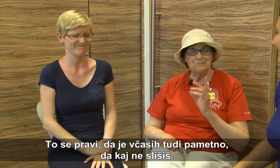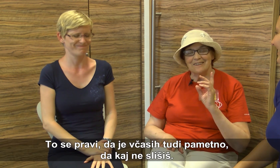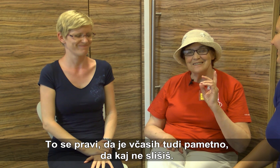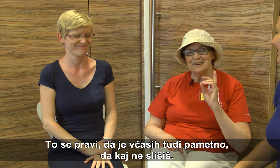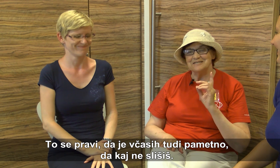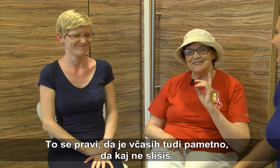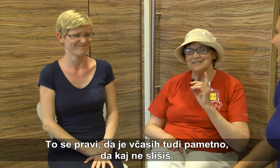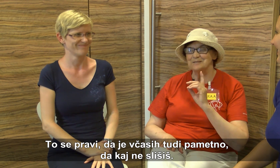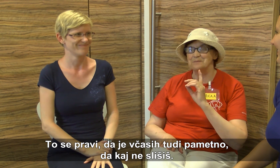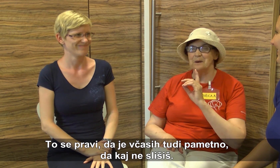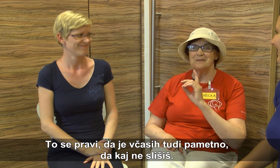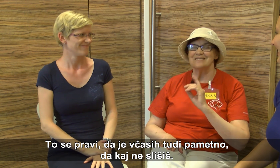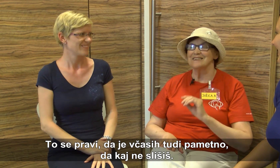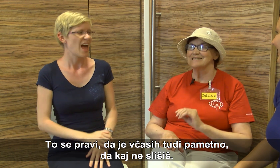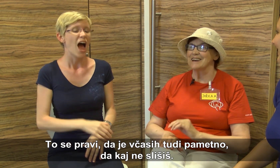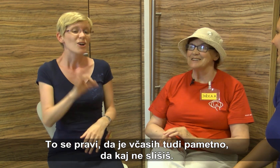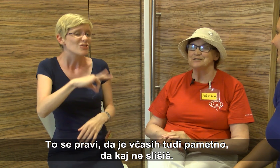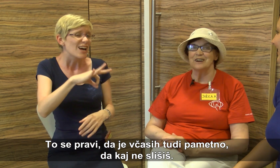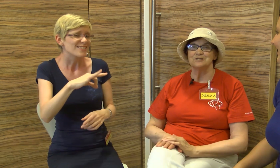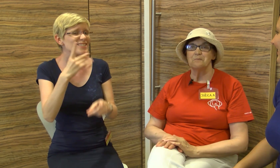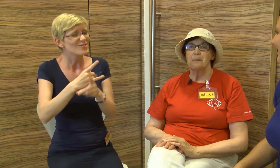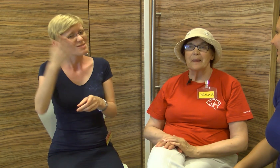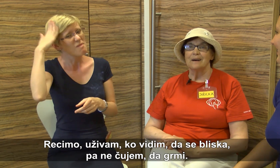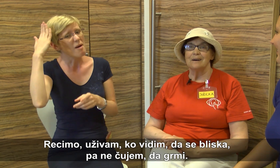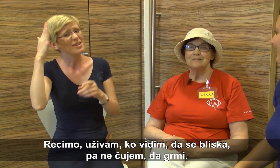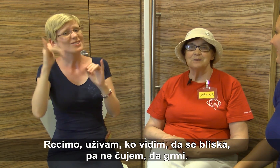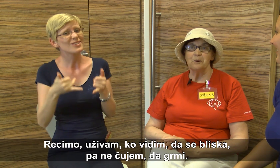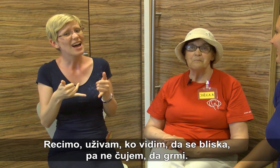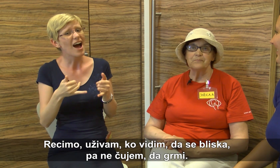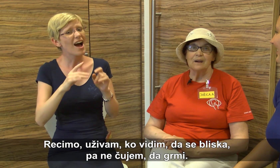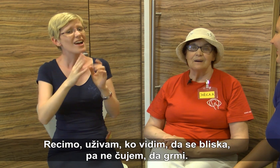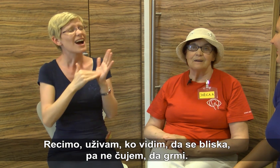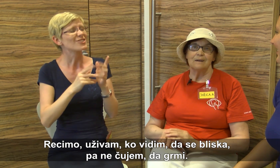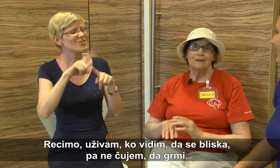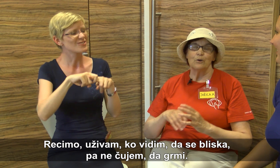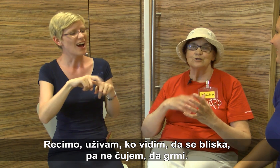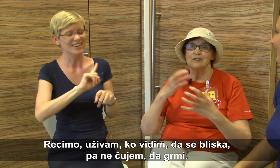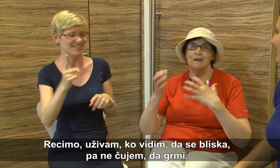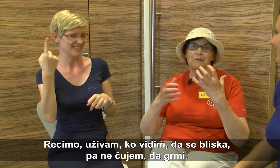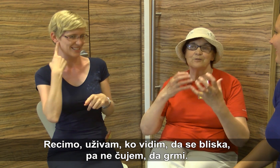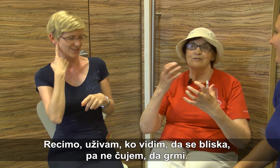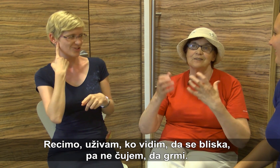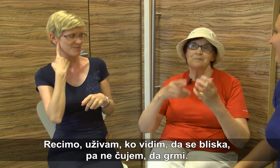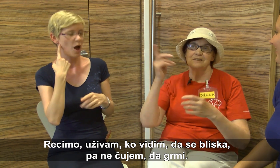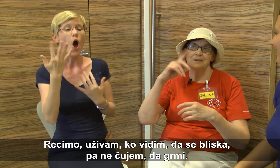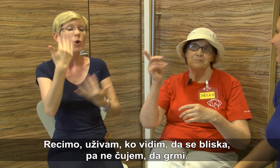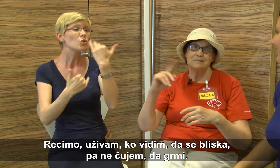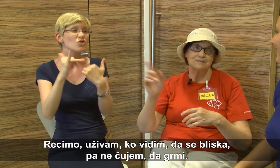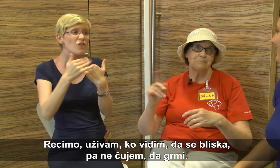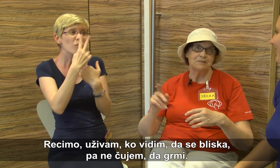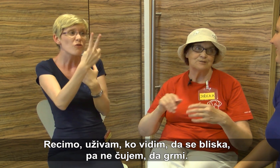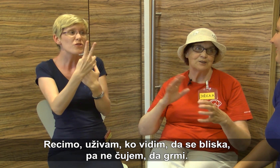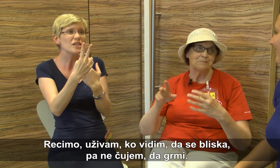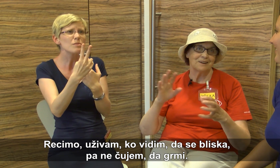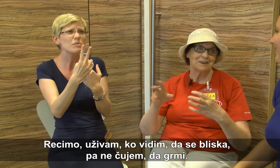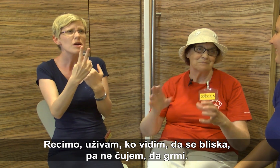To se pravi, da je včasih tudi pametno, da te ne čuješ. Recimo, uživam, ko vidim, da se bliska,